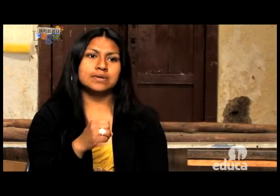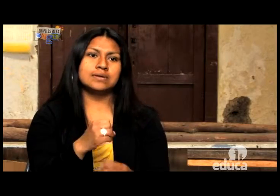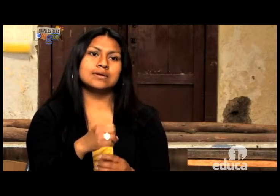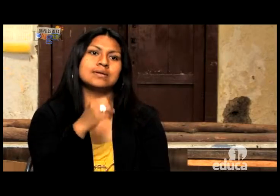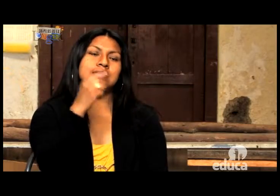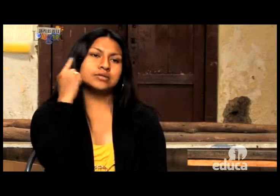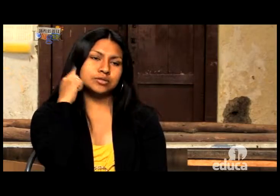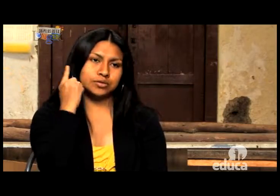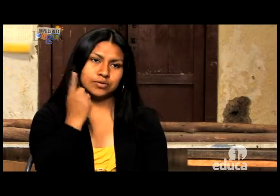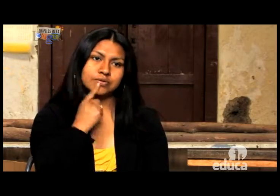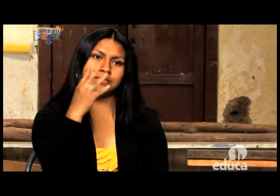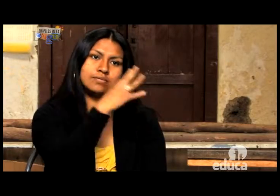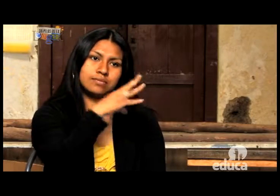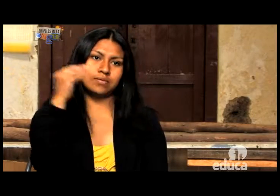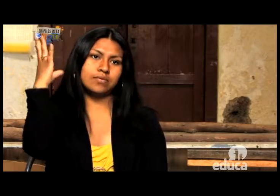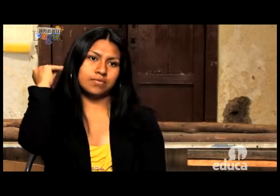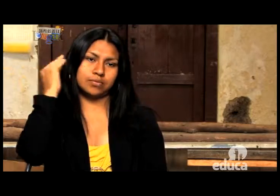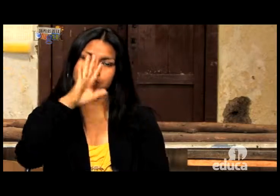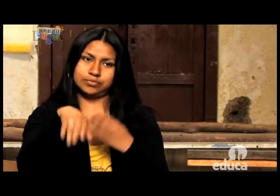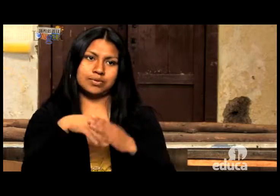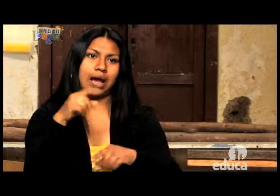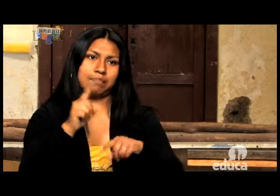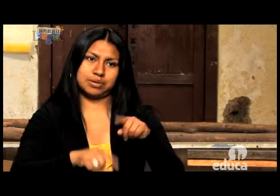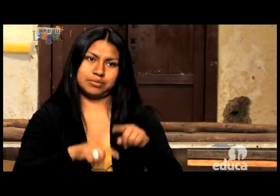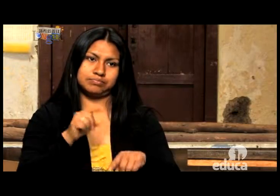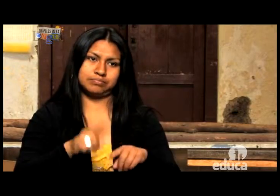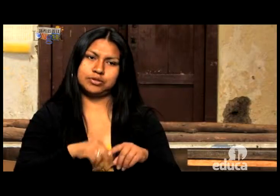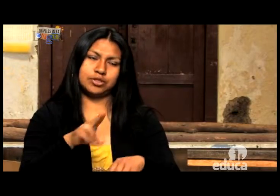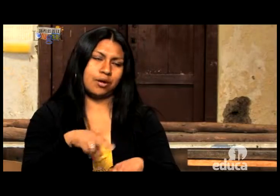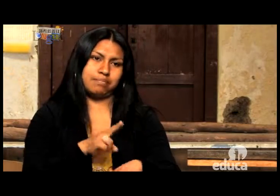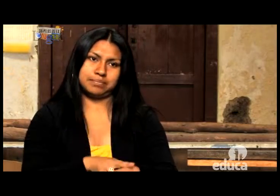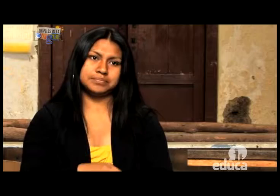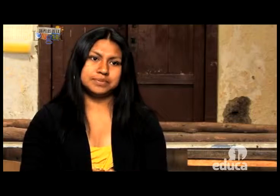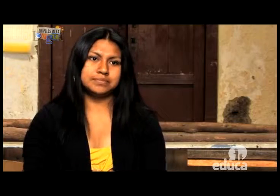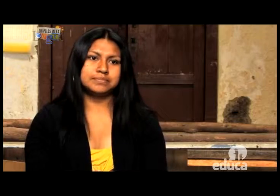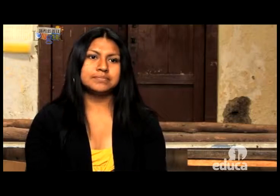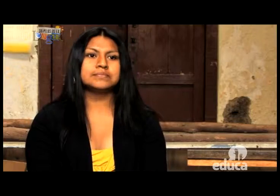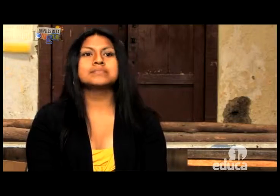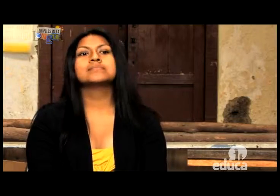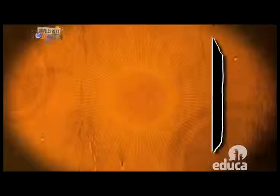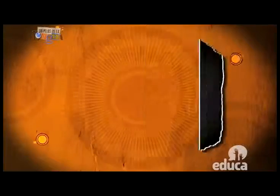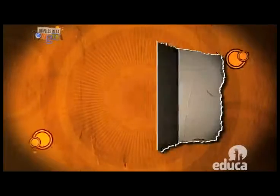Tengo amigos sordos y amigos oyentes. Es una relación normal.